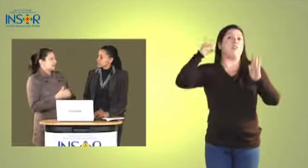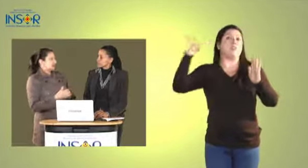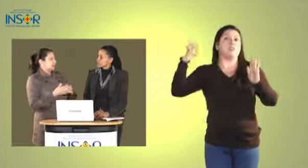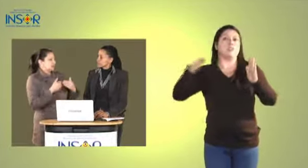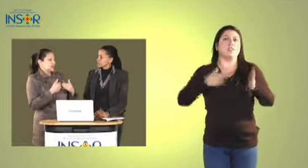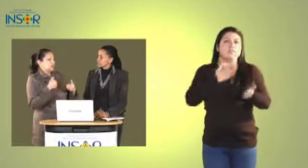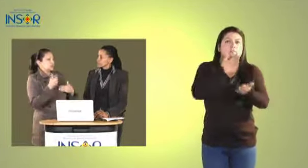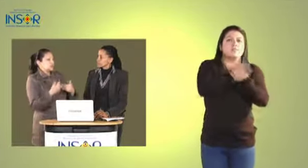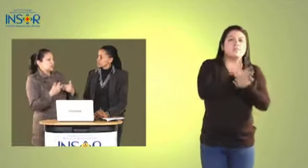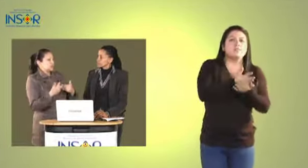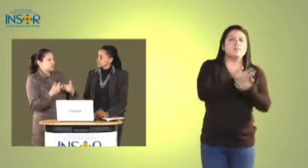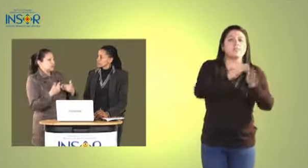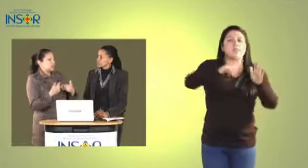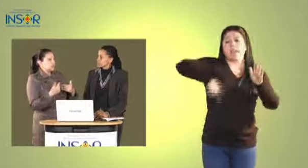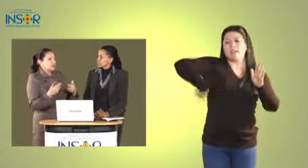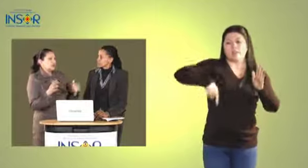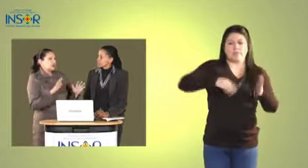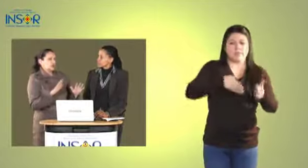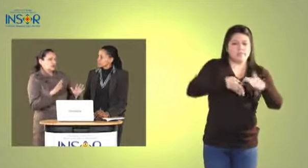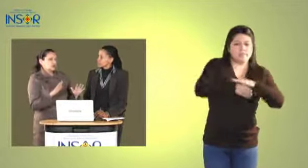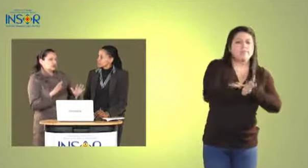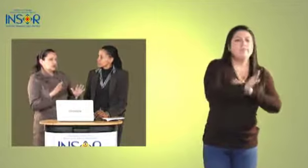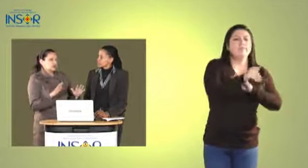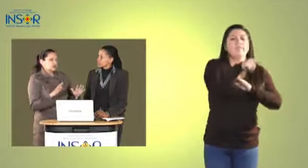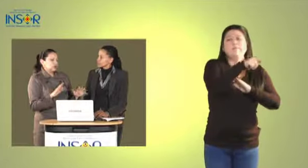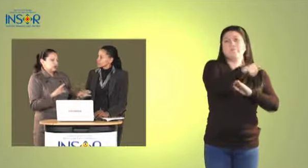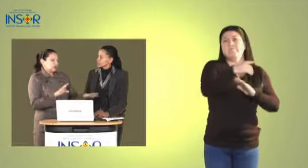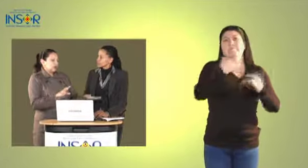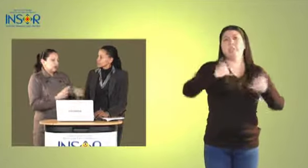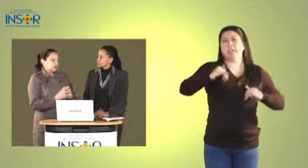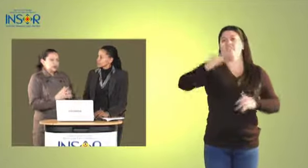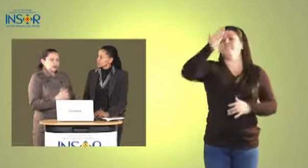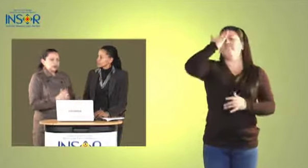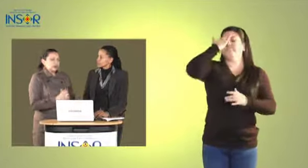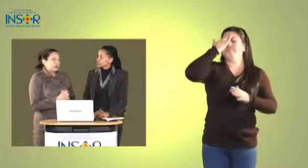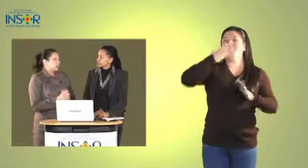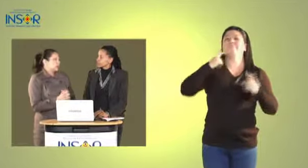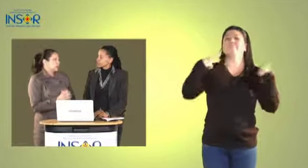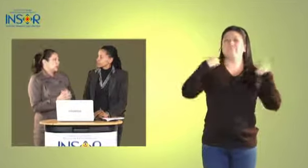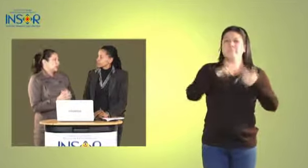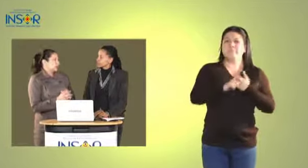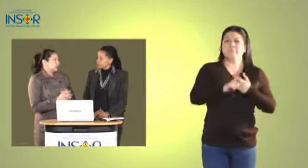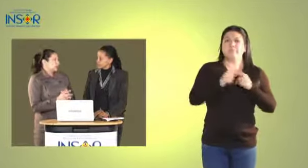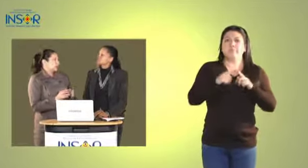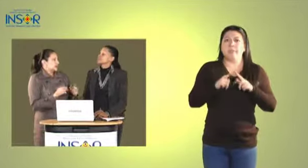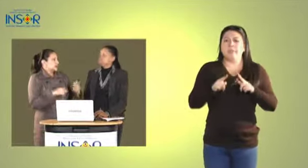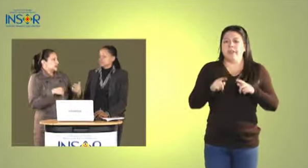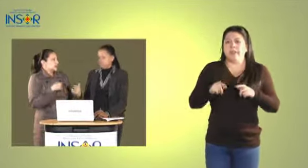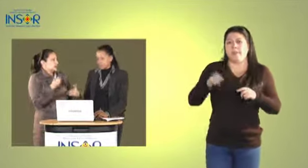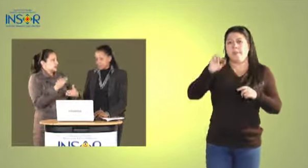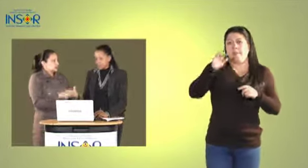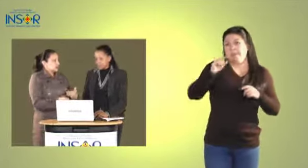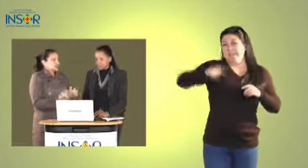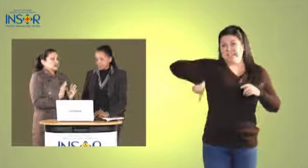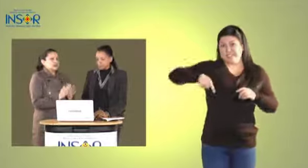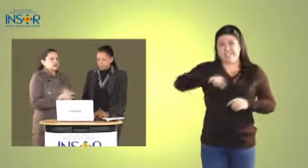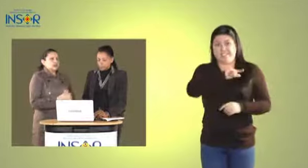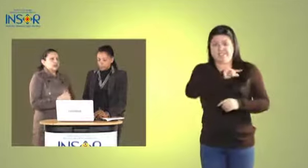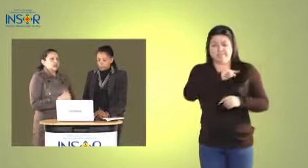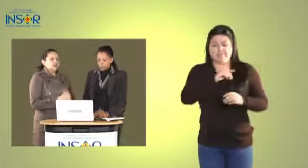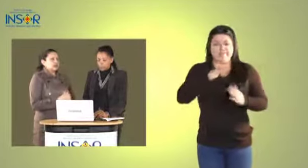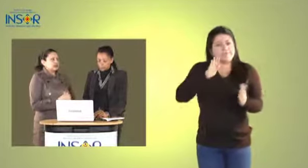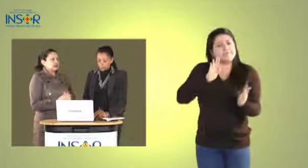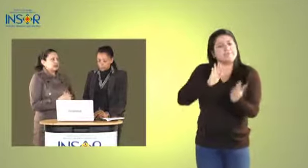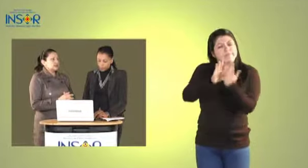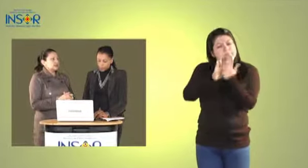aprender nuestra lengua en su forma escrita, pero en el caso de los sordos, en el PEMI lo trabajamos simultáneamente. Ellos empiezan a tener acercamiento